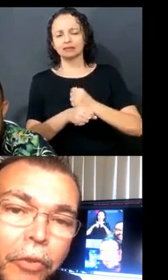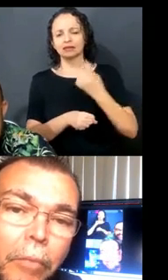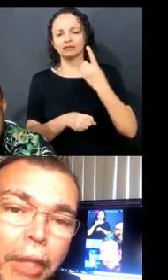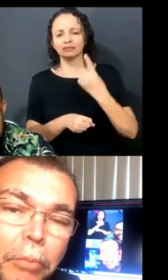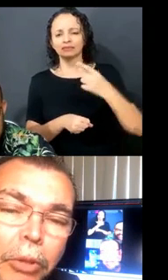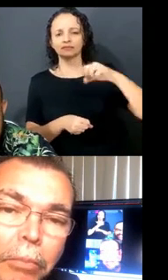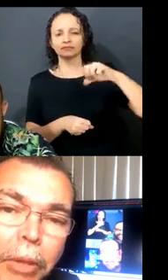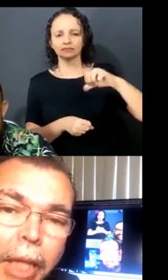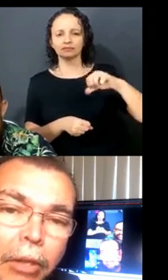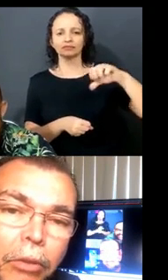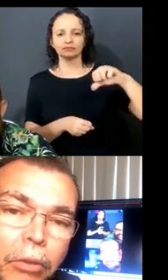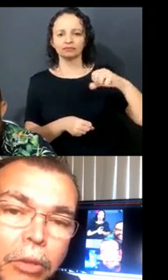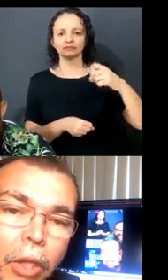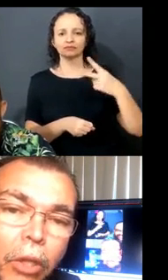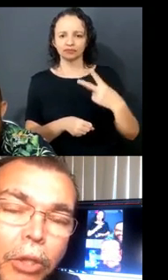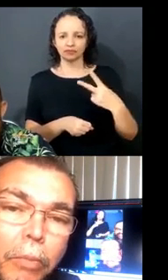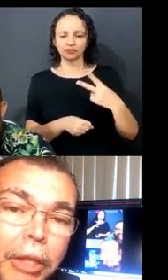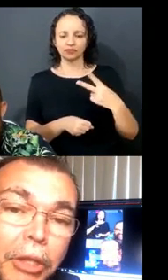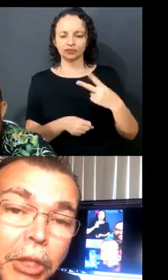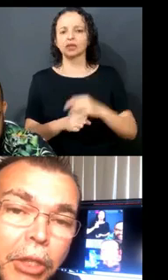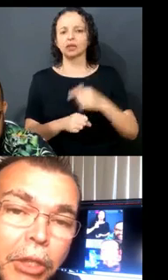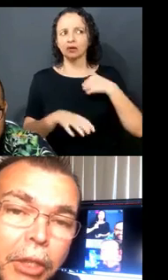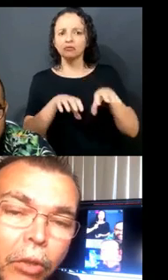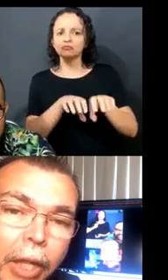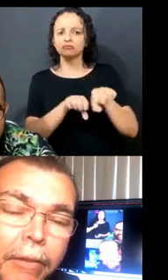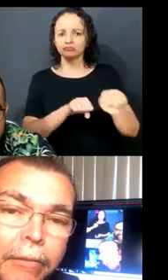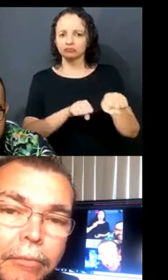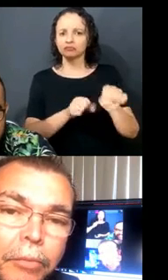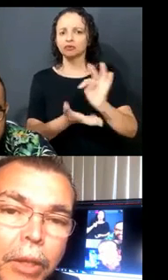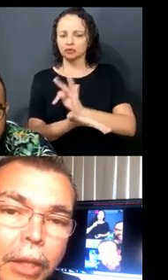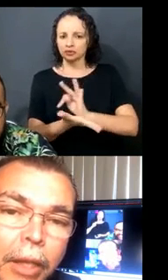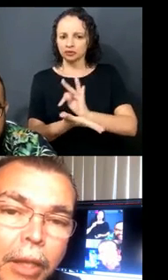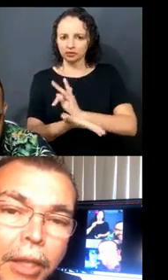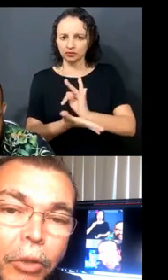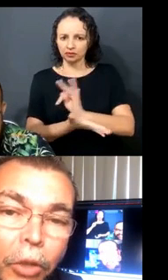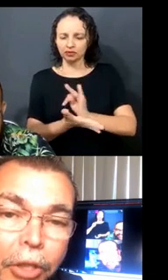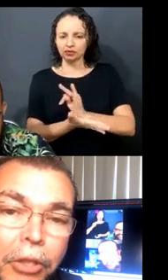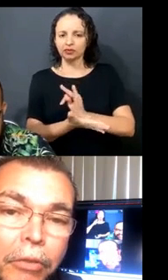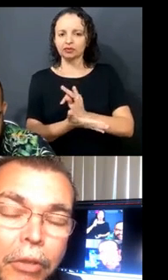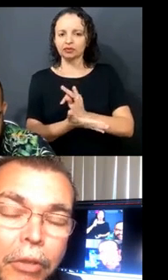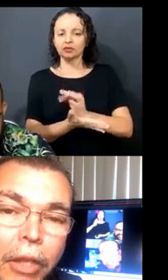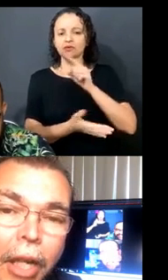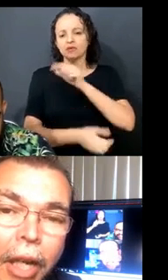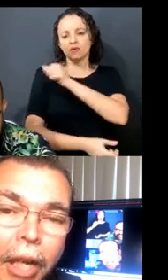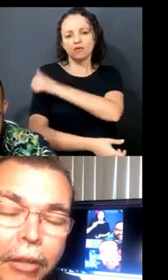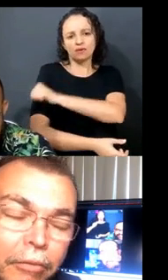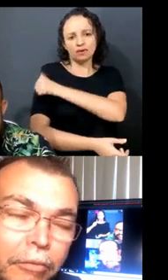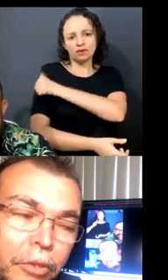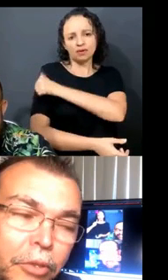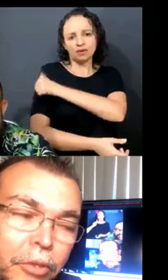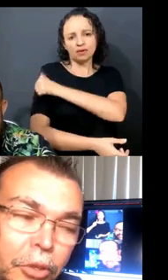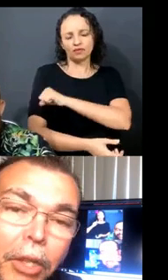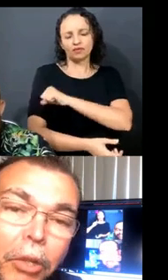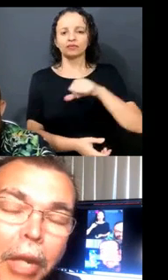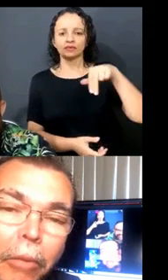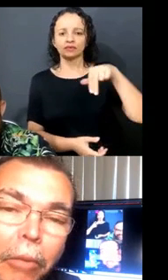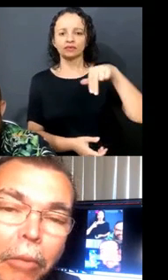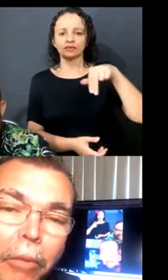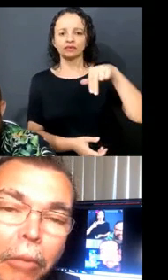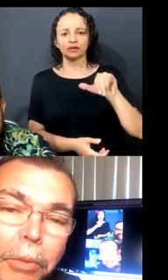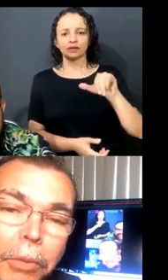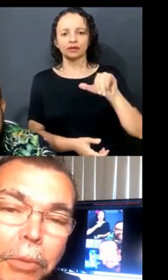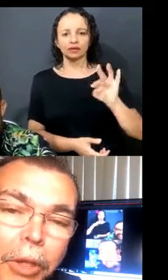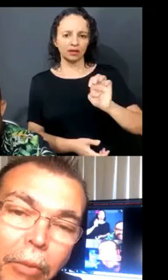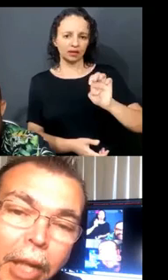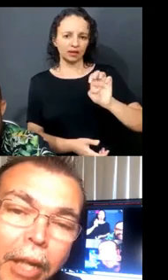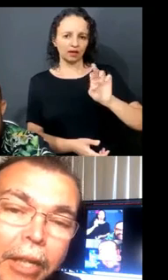1992. Fui formado pelo Seminário Teológico Batista de Niterói. E hoje